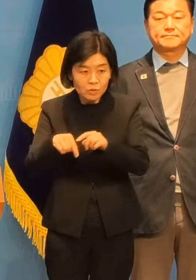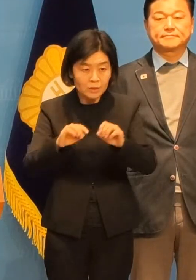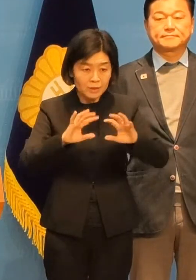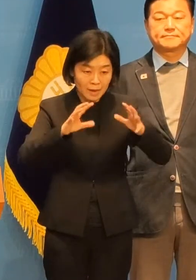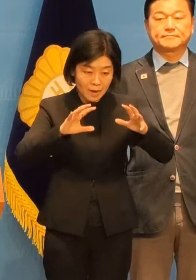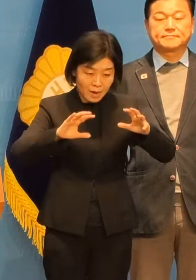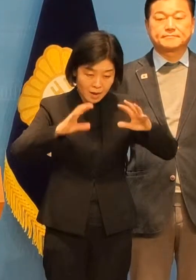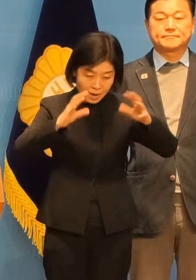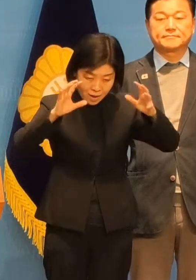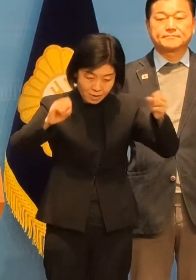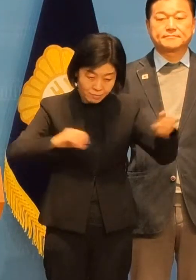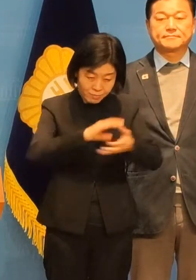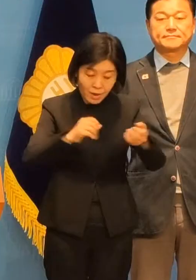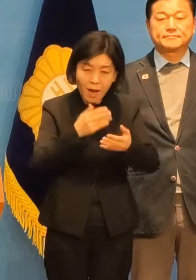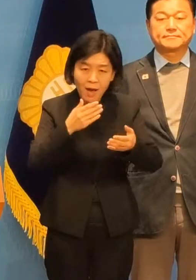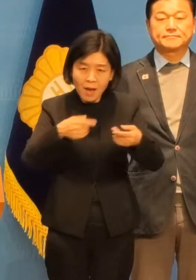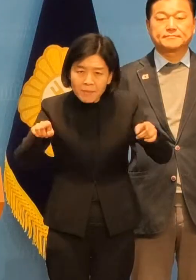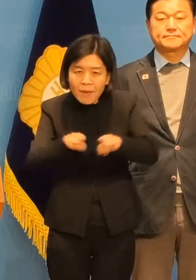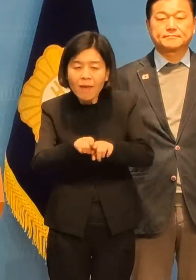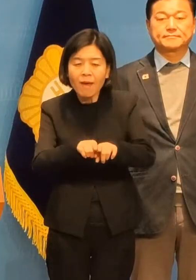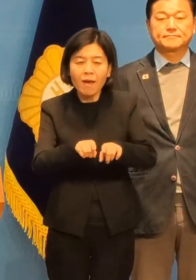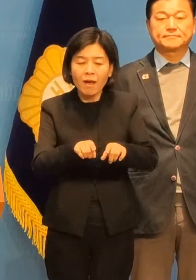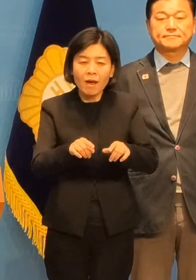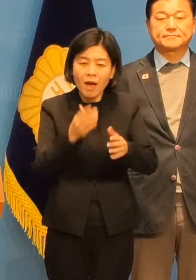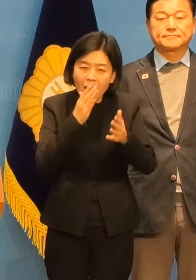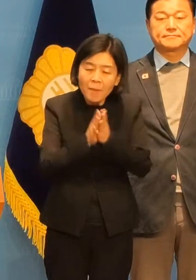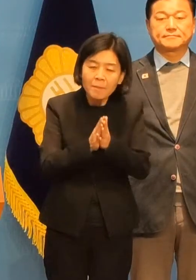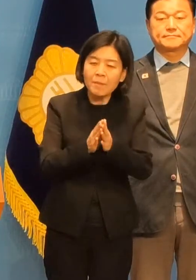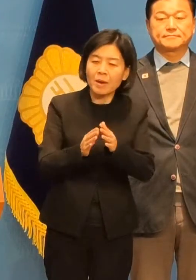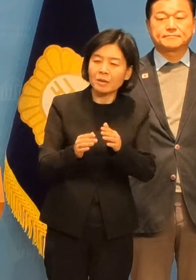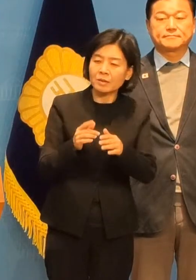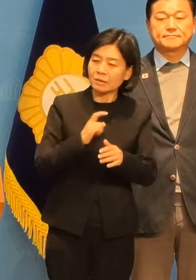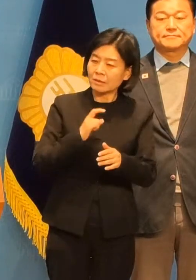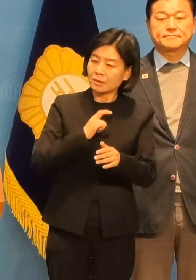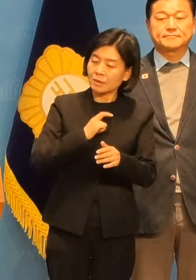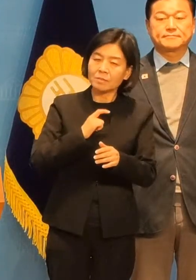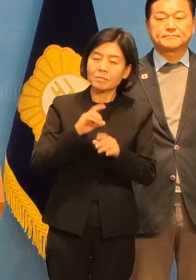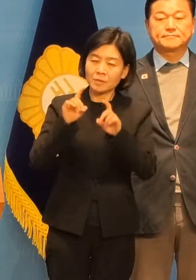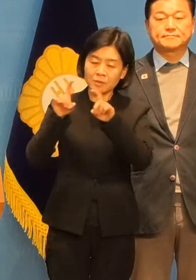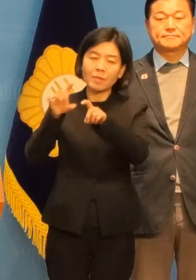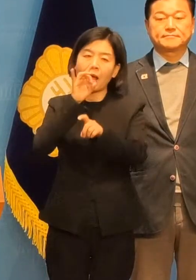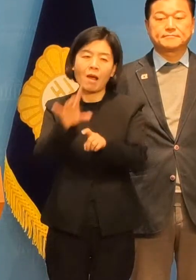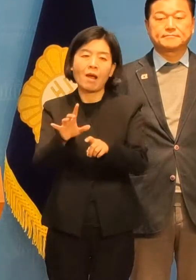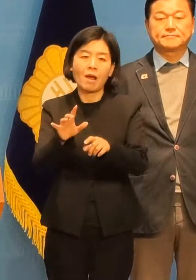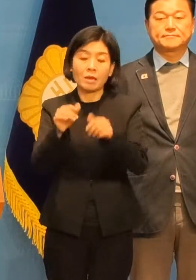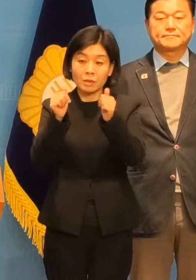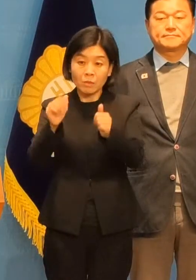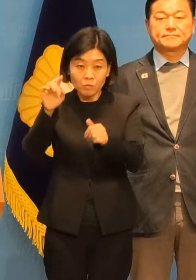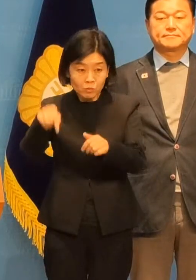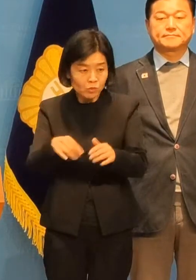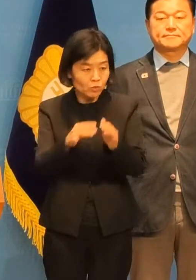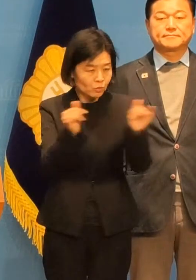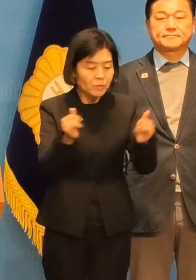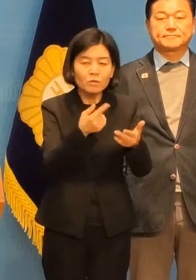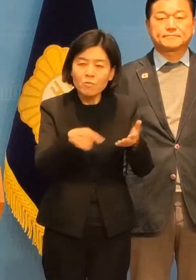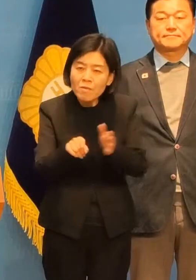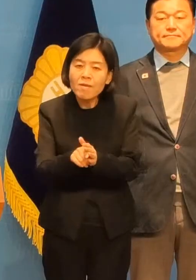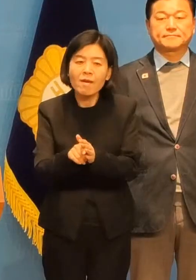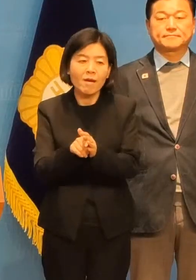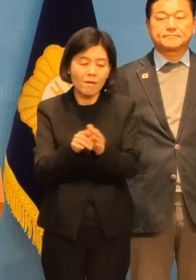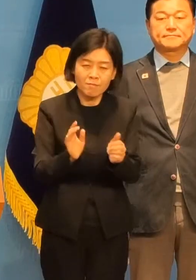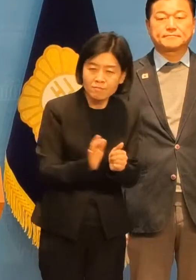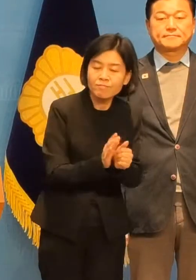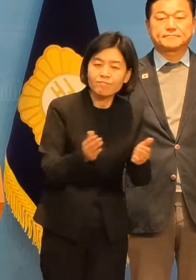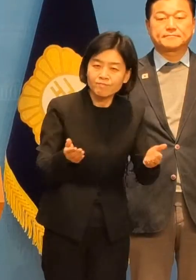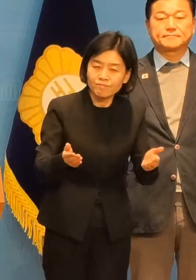사법부라는 국민들의 불신을 받아서는 안 됩니다. 사법부는 국민의 사법부입니다. 사법부는 이번에